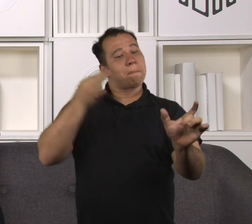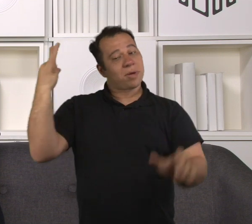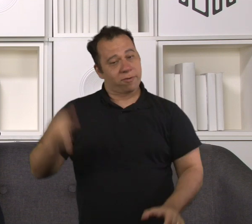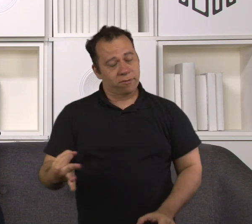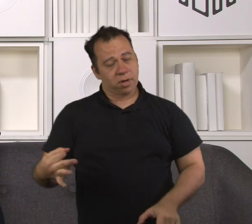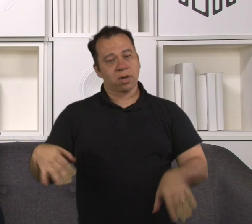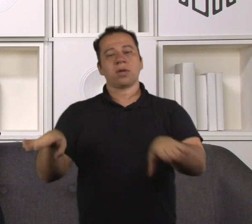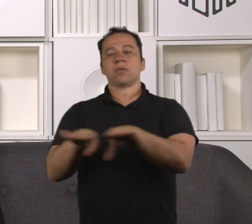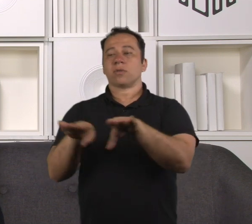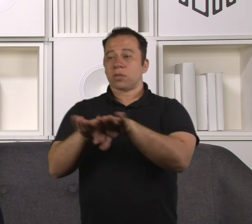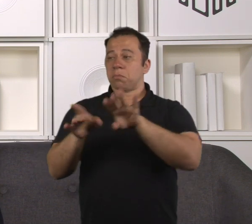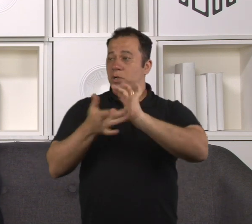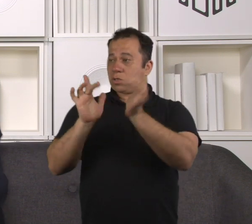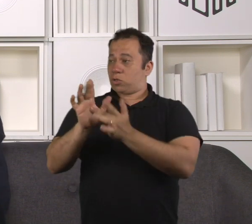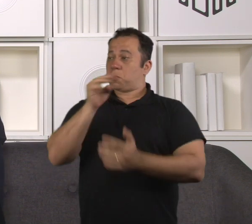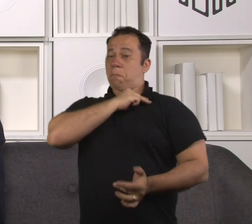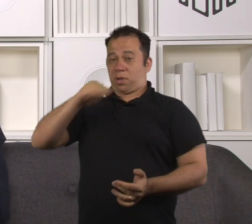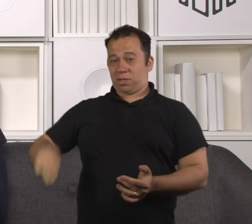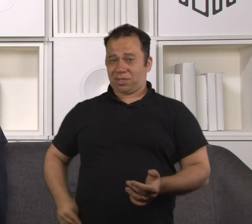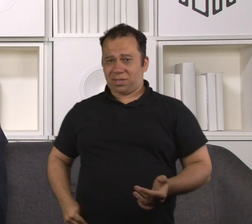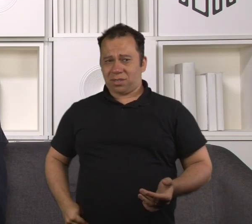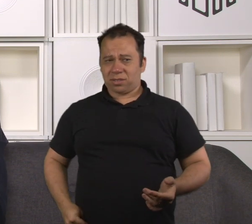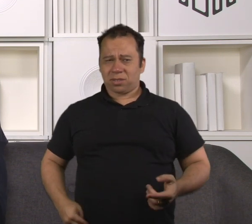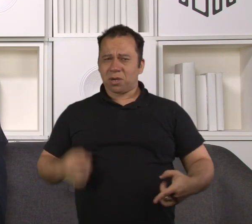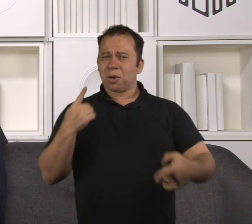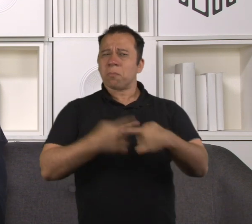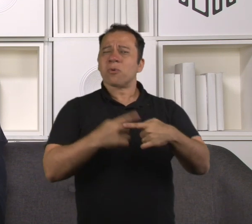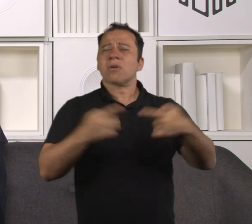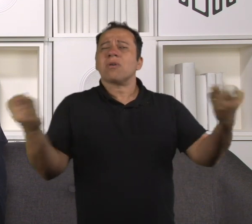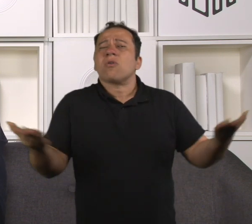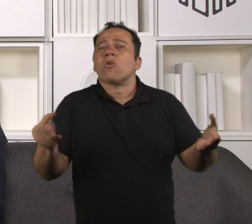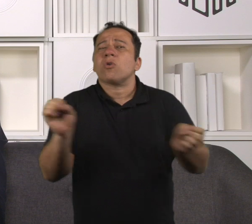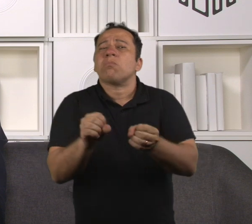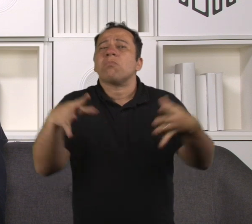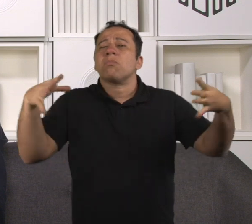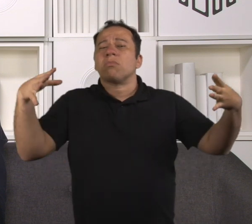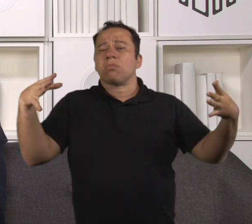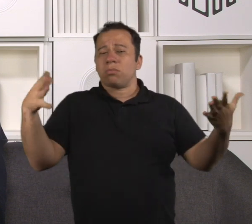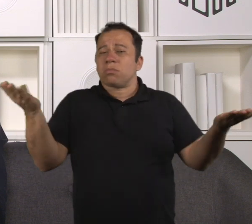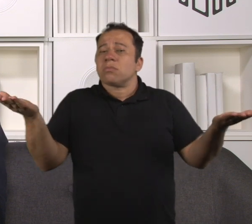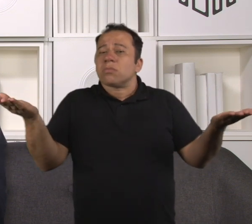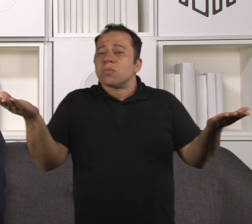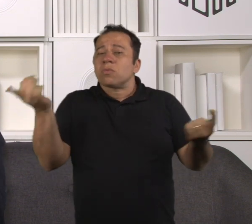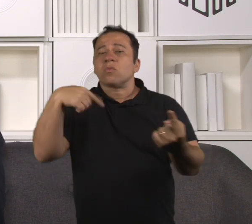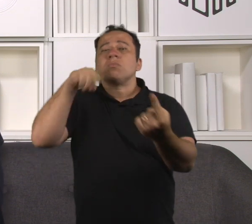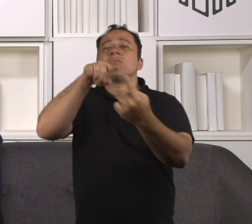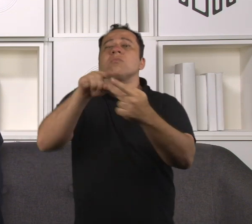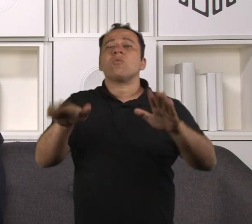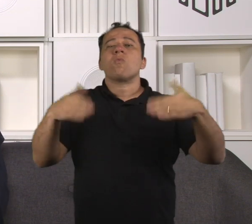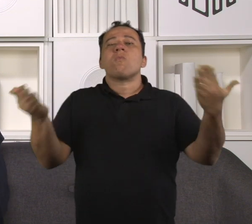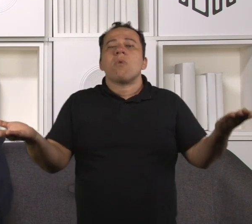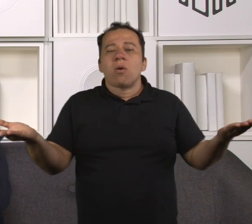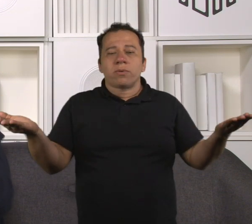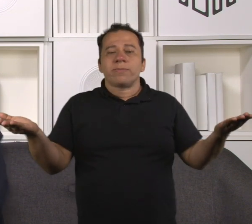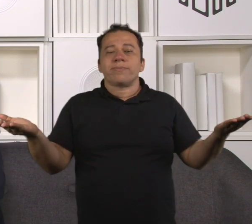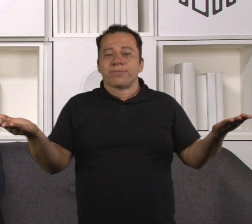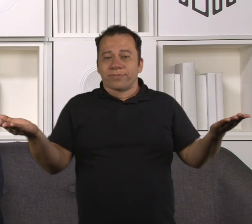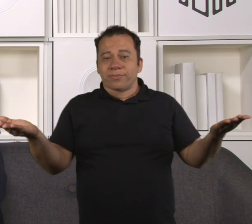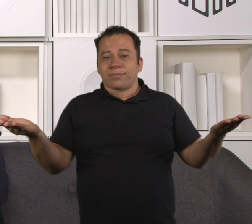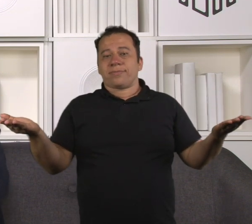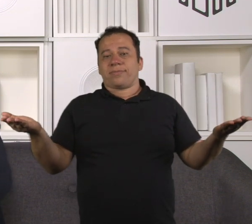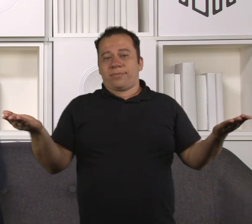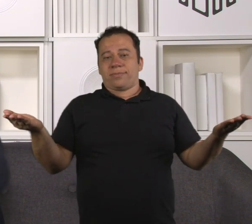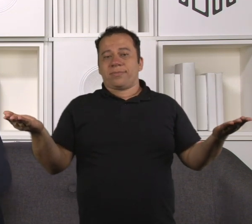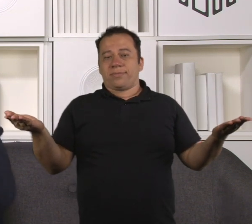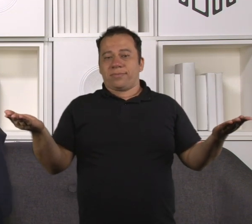Jesus, que razões Deus teria para fazer milagres hoje? Por que razões Deus realizaria milagres